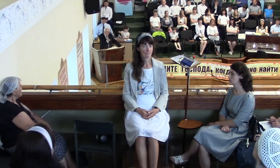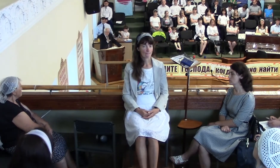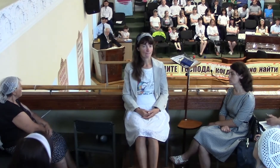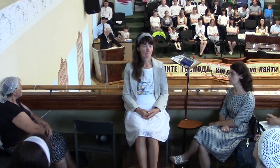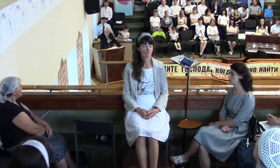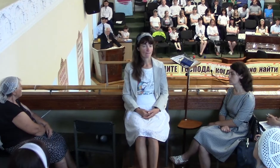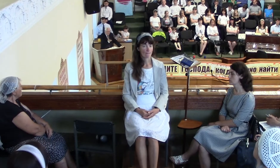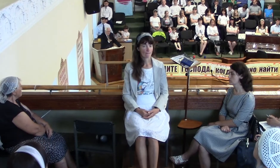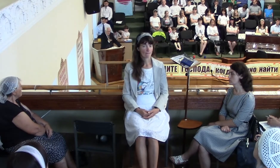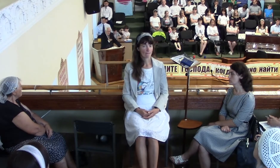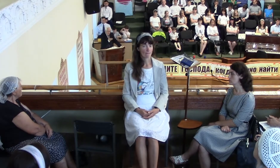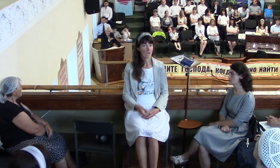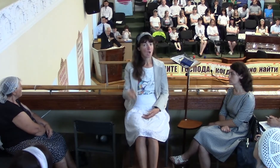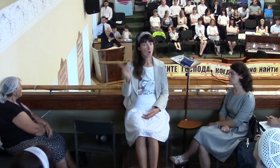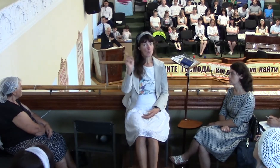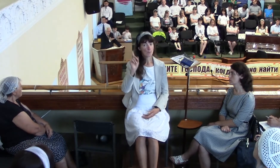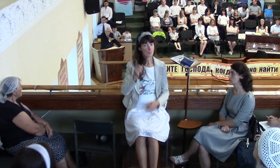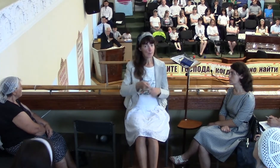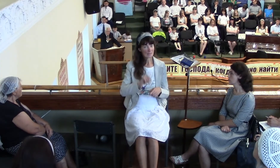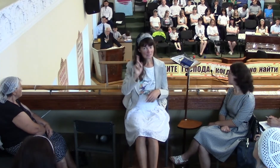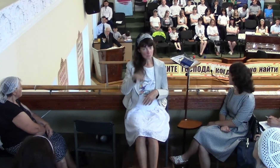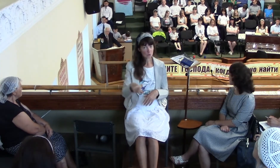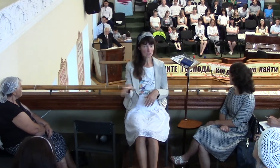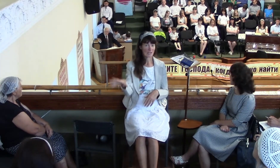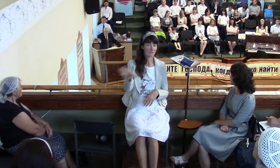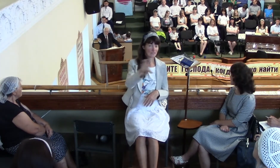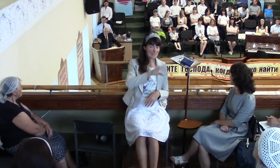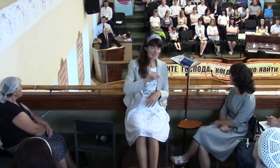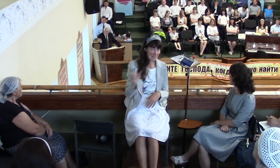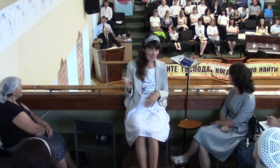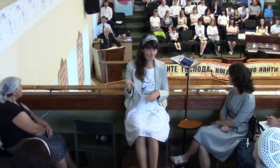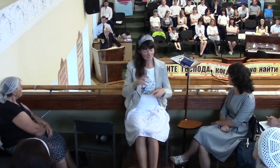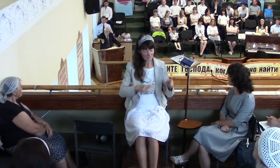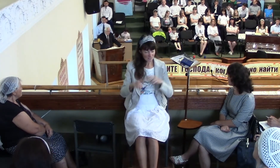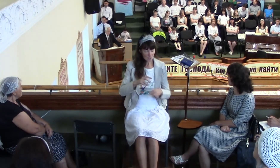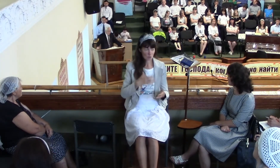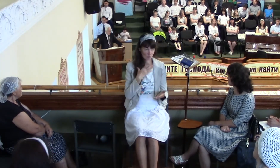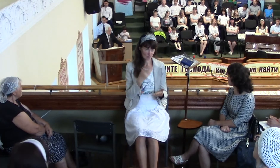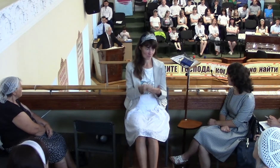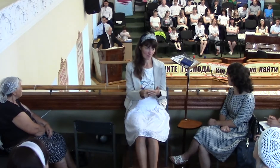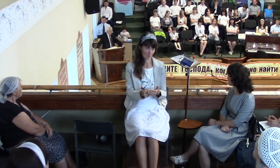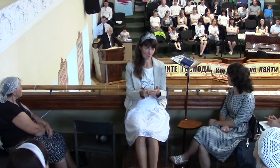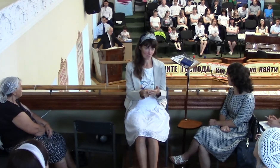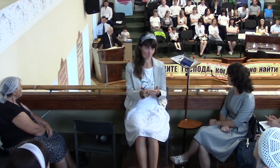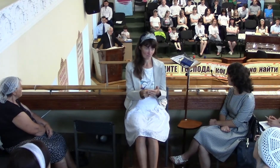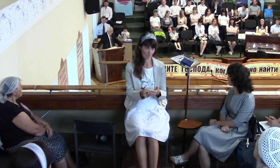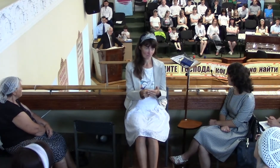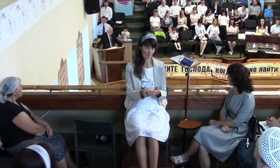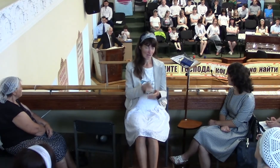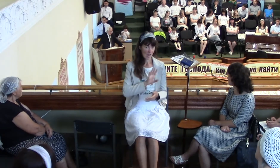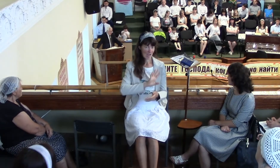пронизывает наше сердце. Ибо все ищут своего, а не того, что угодно Господу Иисусу